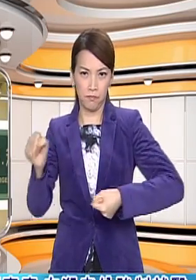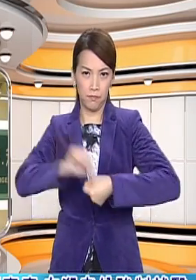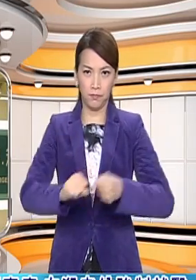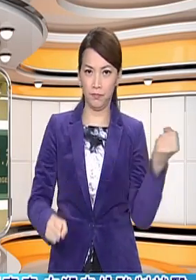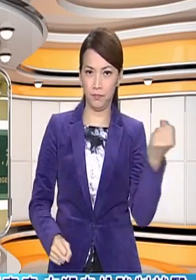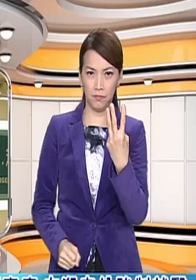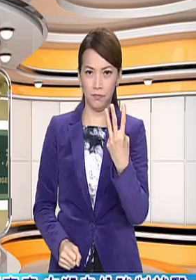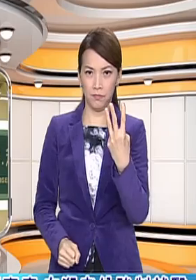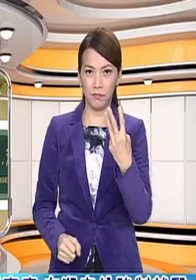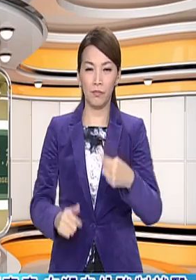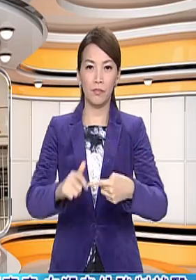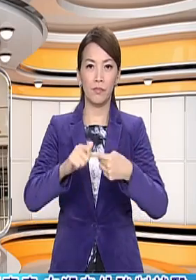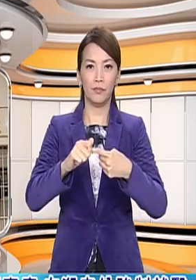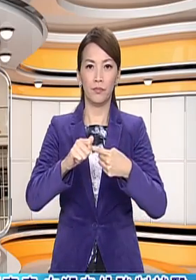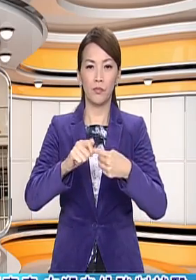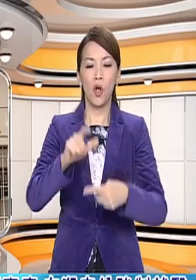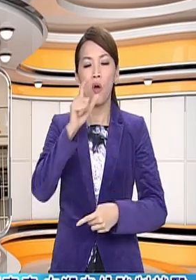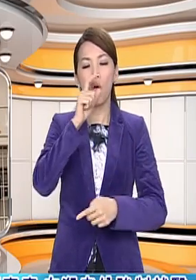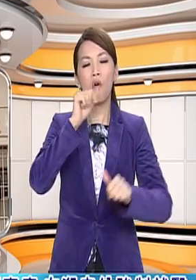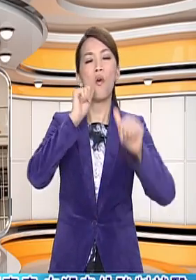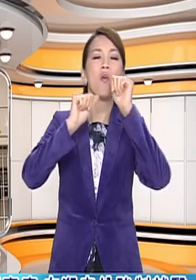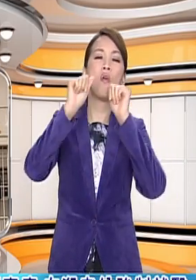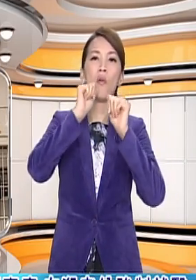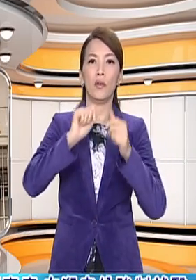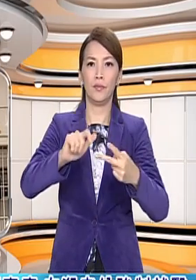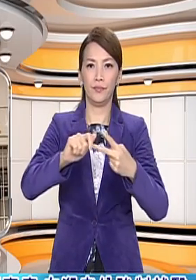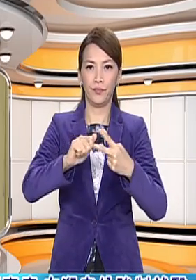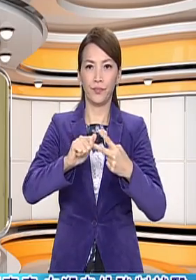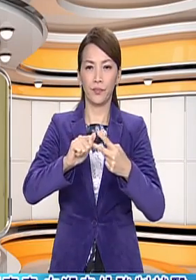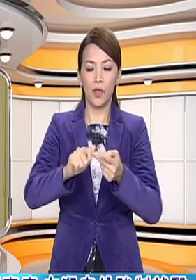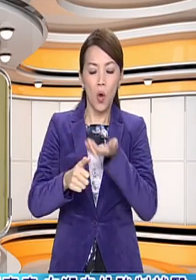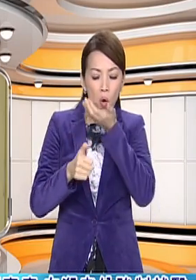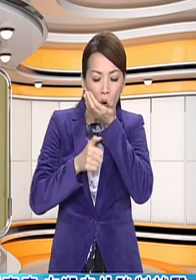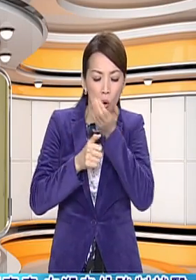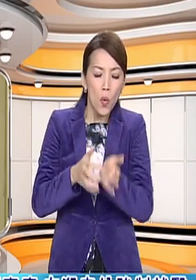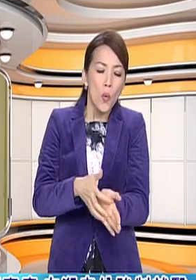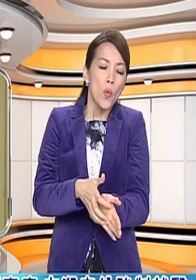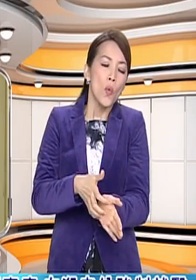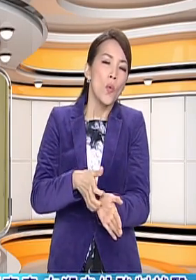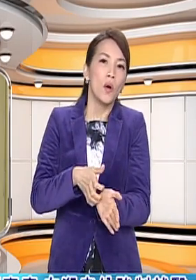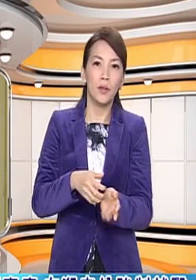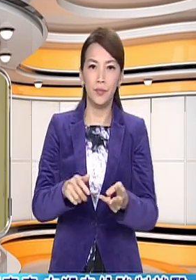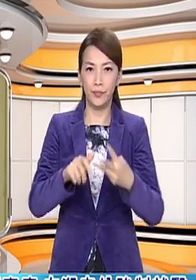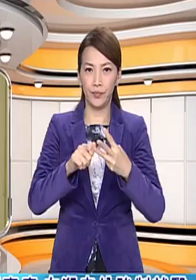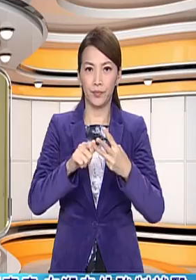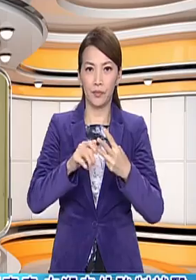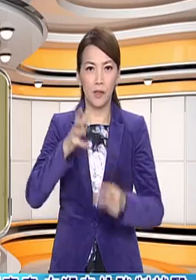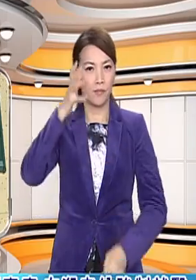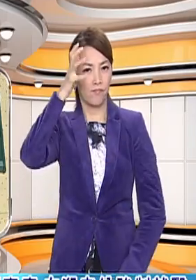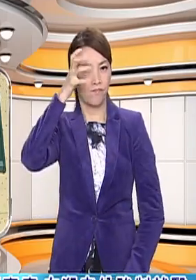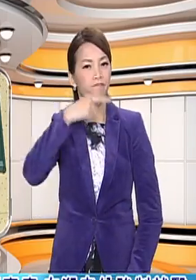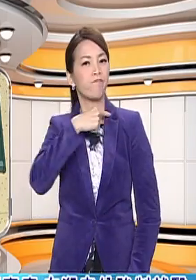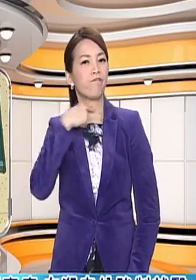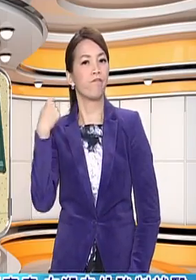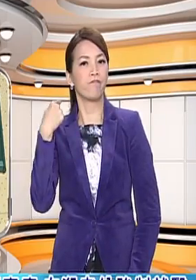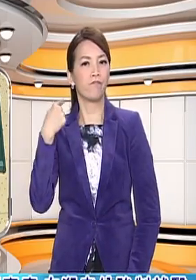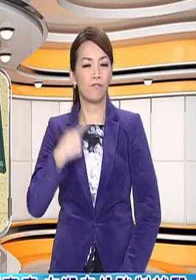瘾、毒瘾以及意图自杀者都纳入强制就医的范围。